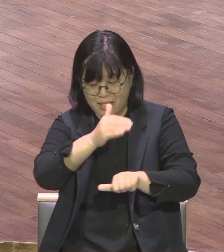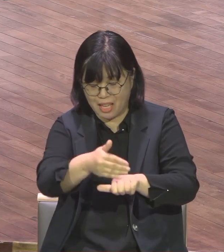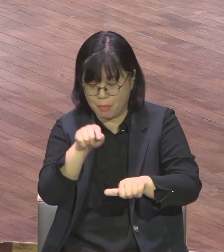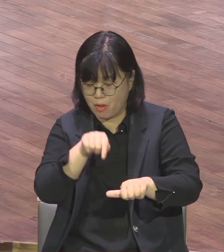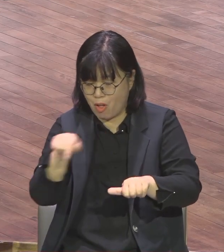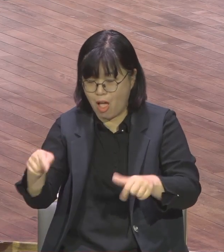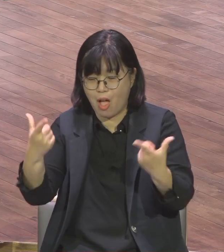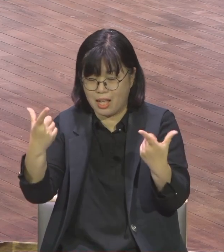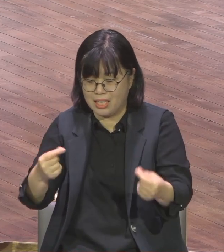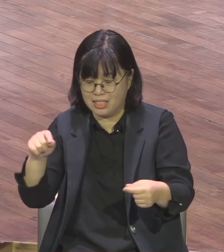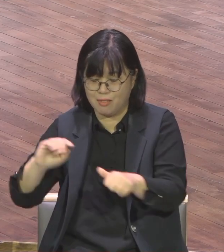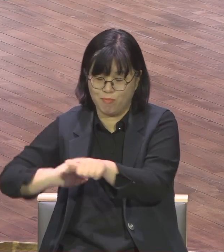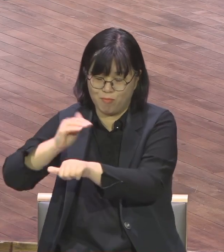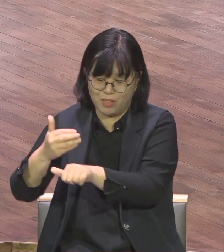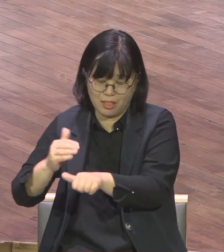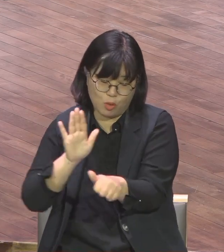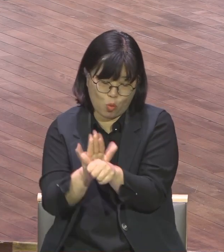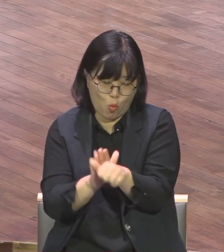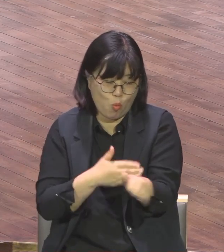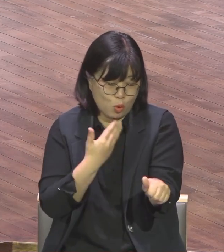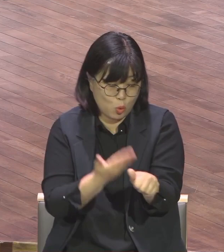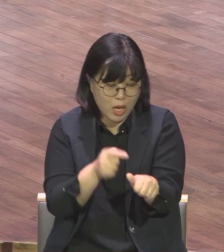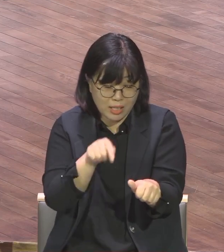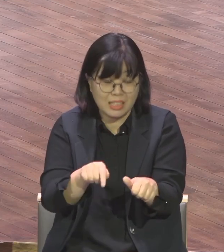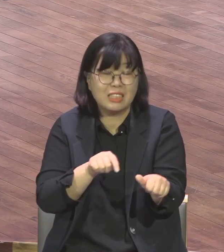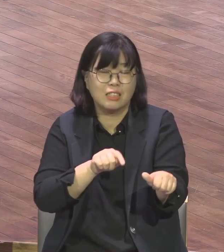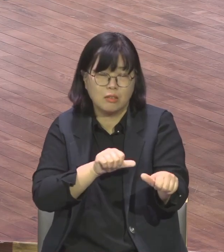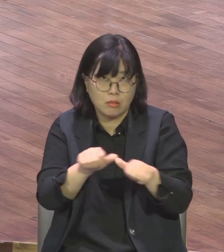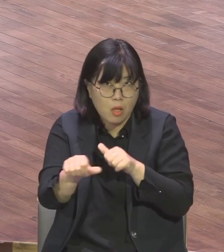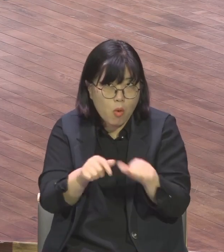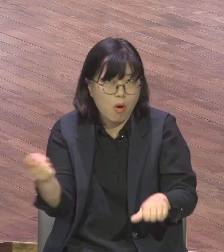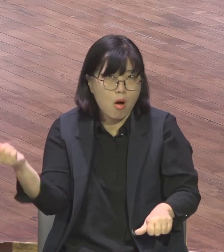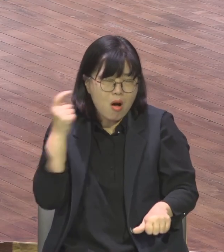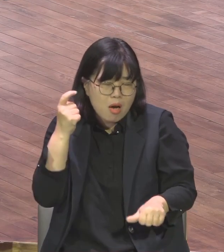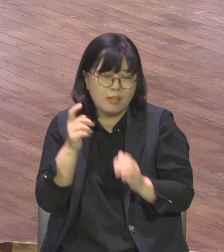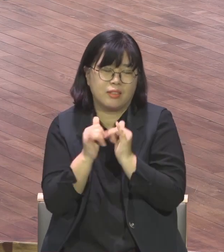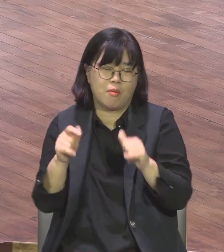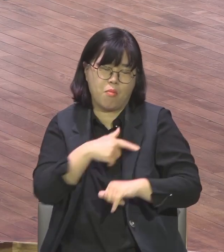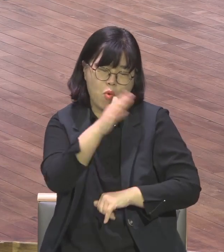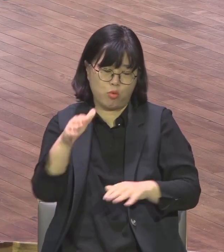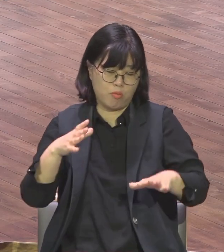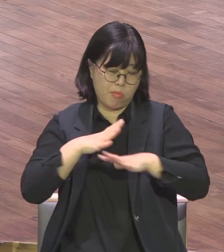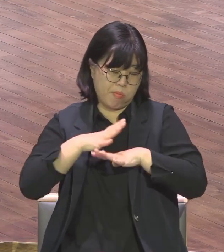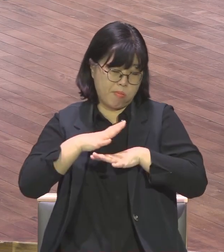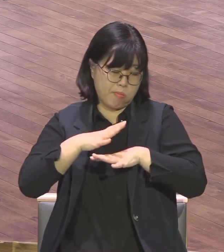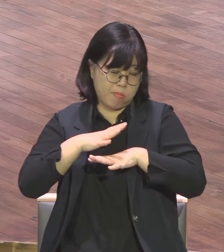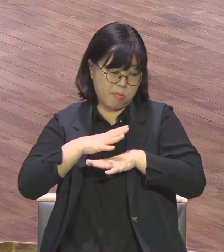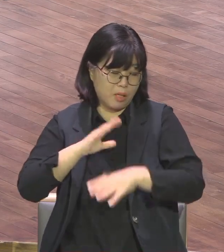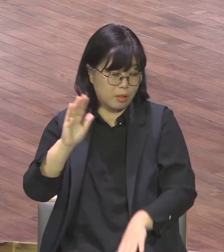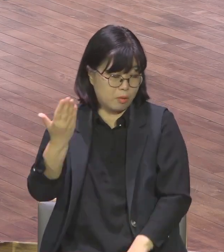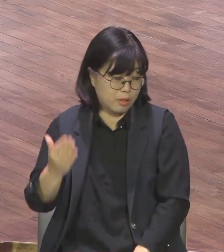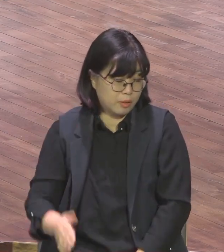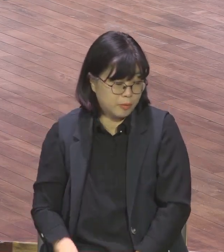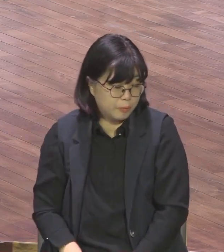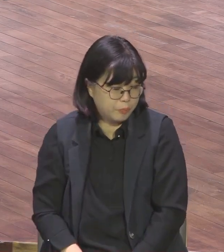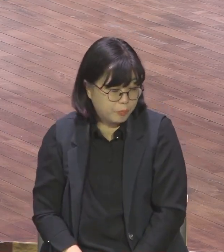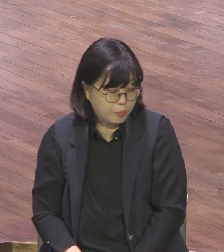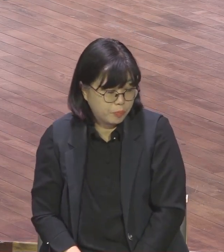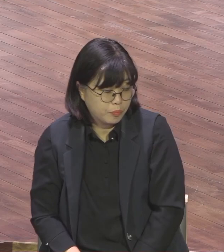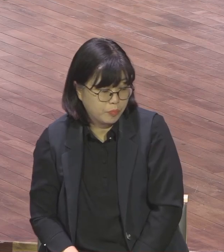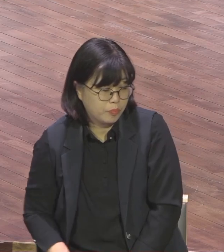장사하니 온 교회와 그 일을 듣는 사람들이 다 크게 두려워하니라. 아멘.